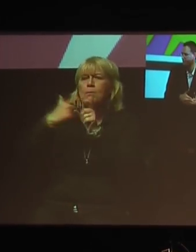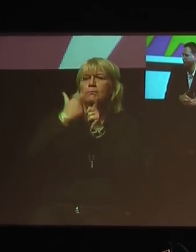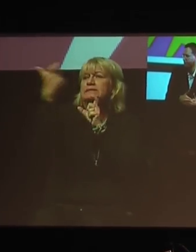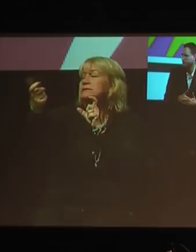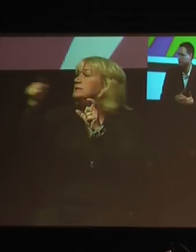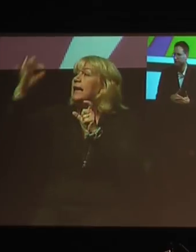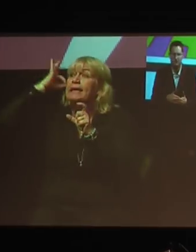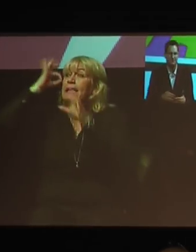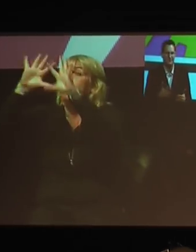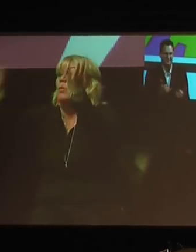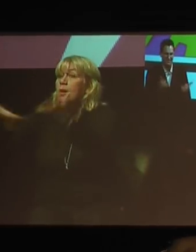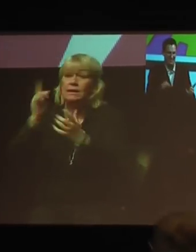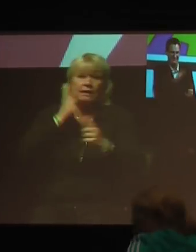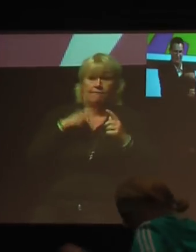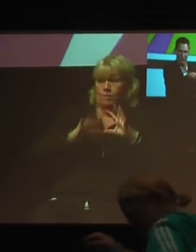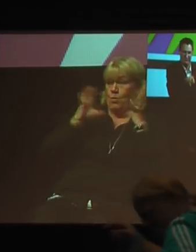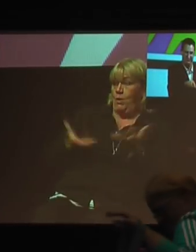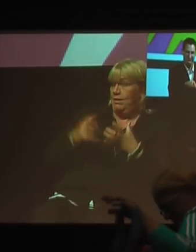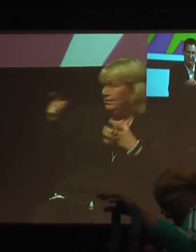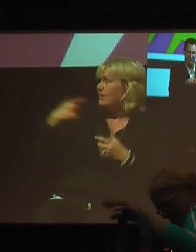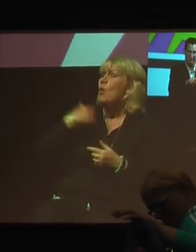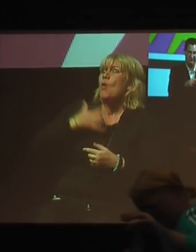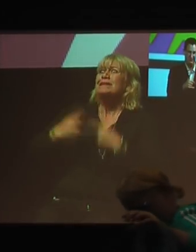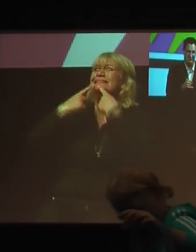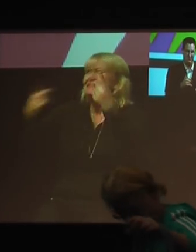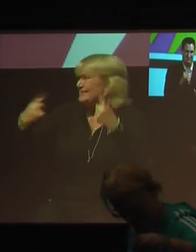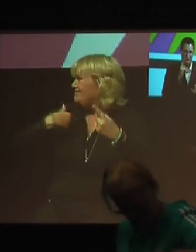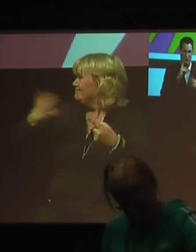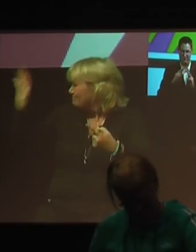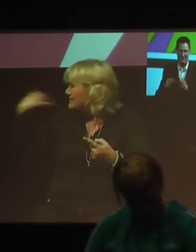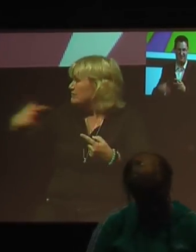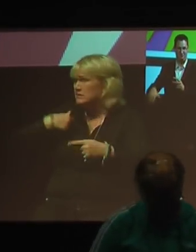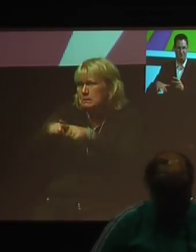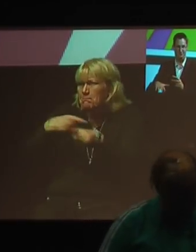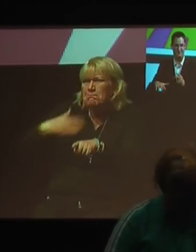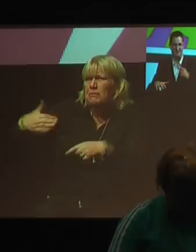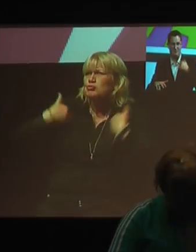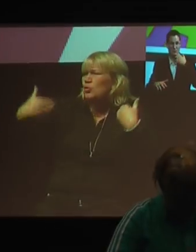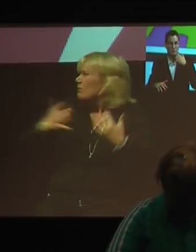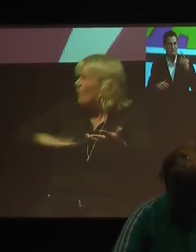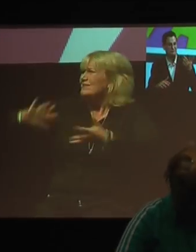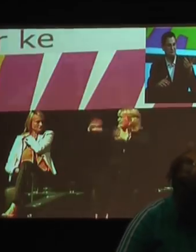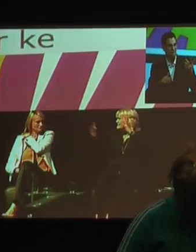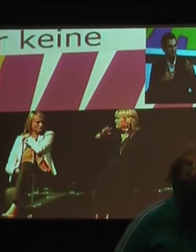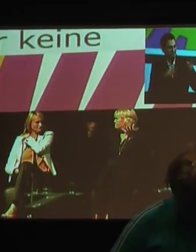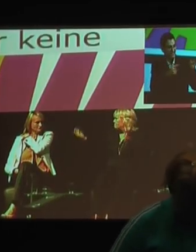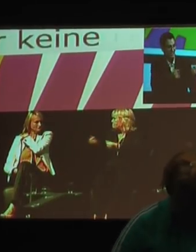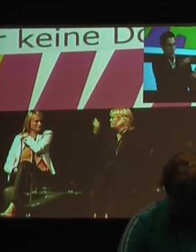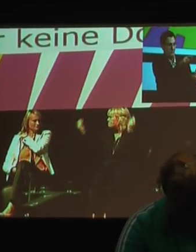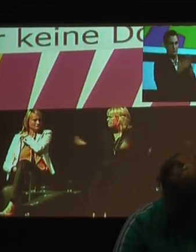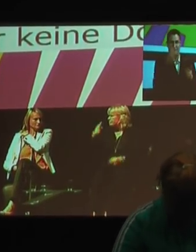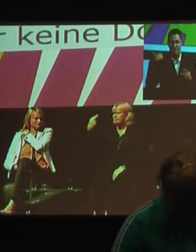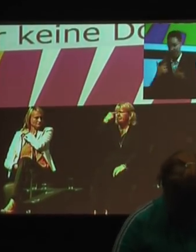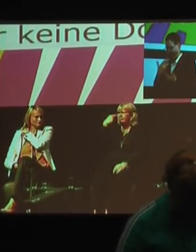die gehörten, die zur Seite standen, aber keine wirklichen Dolmetscher. Und die